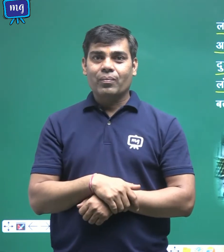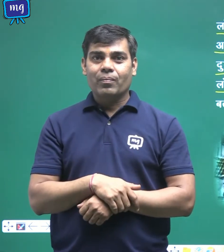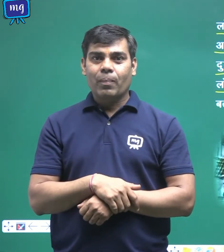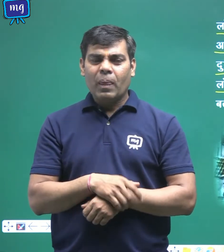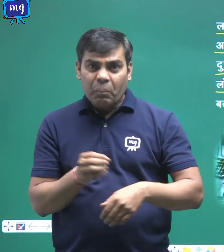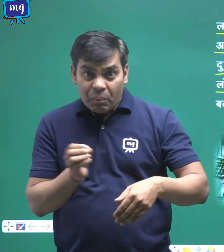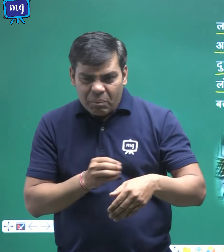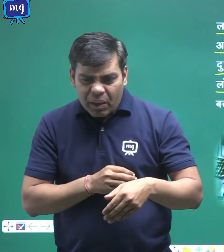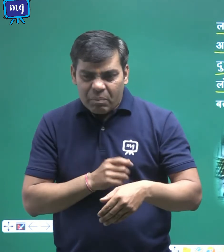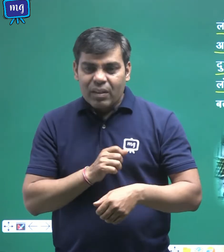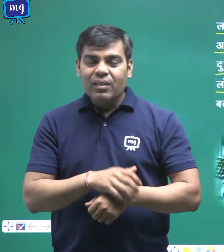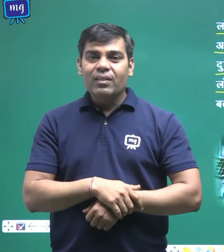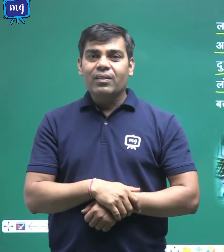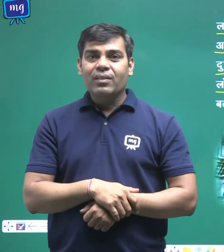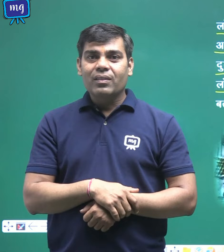बेईमान